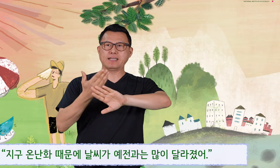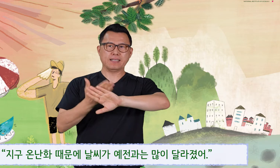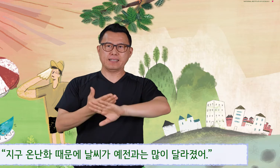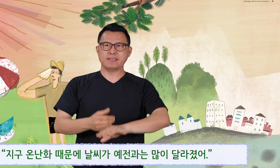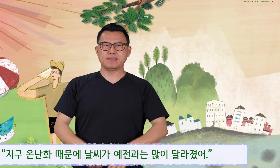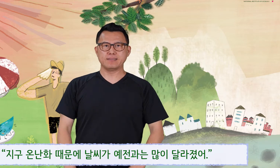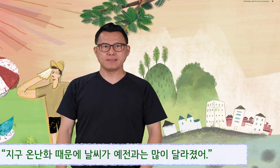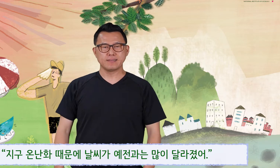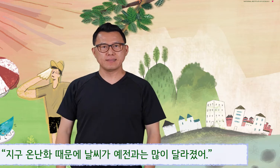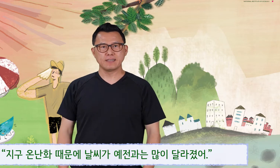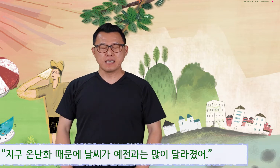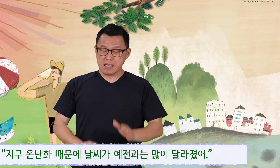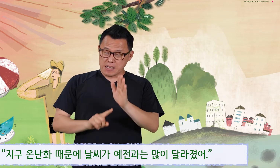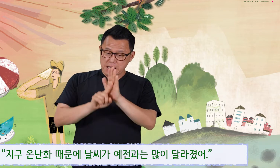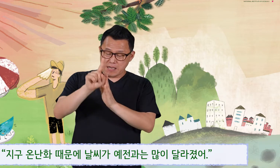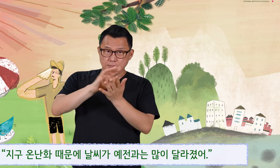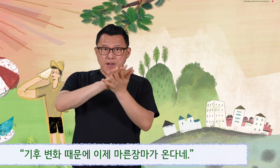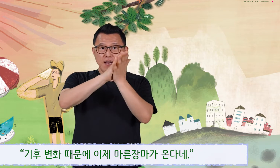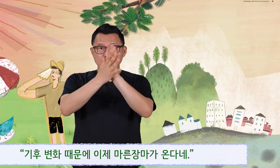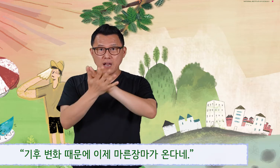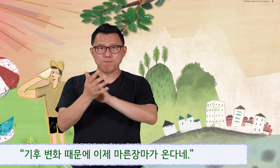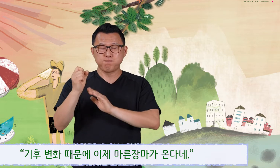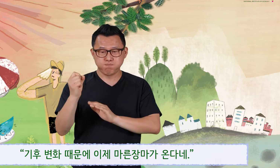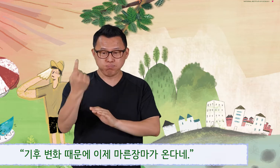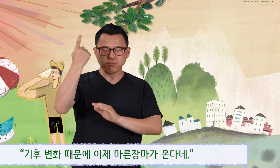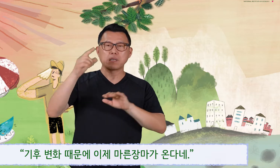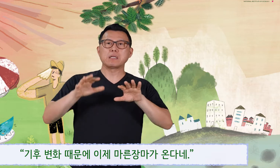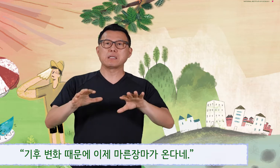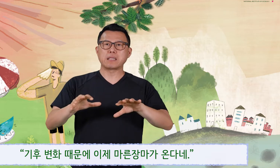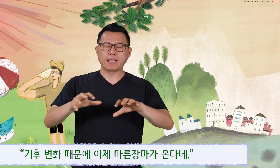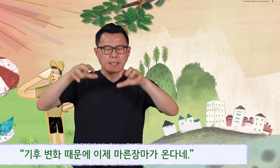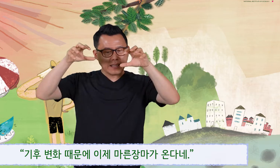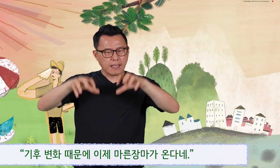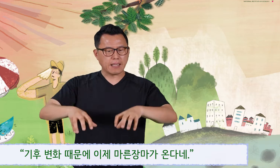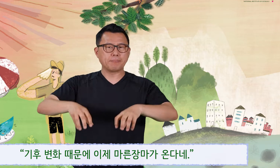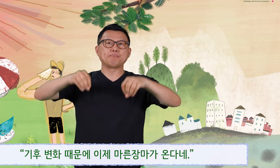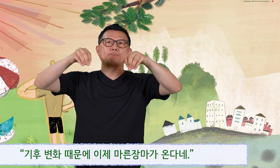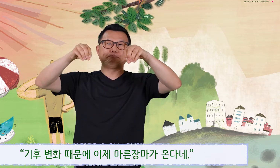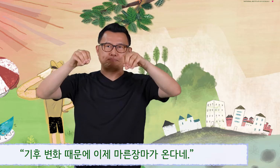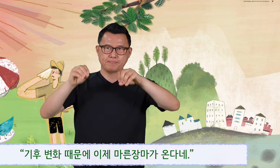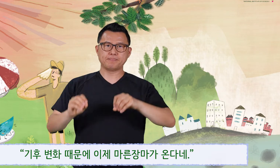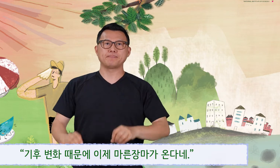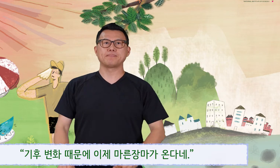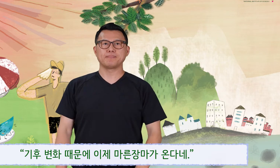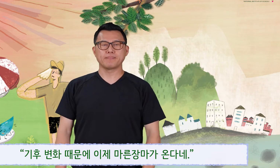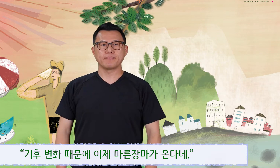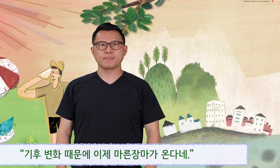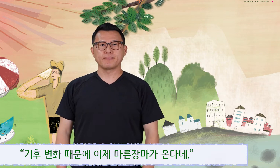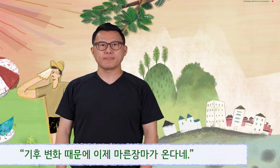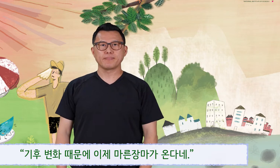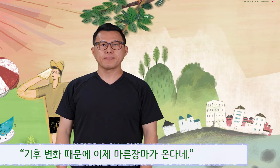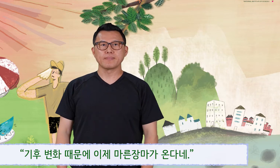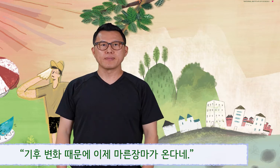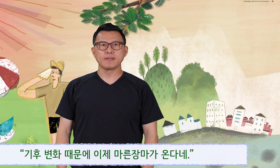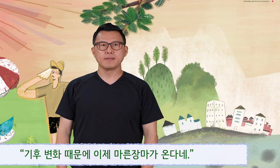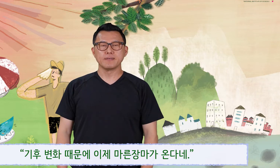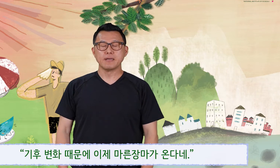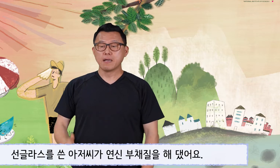예전과는 많이 달라졌어. 기후변화 때문에 이제 마른 장마가 온다네.